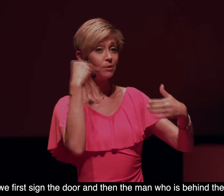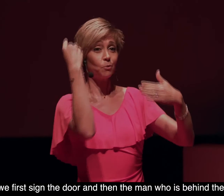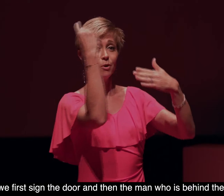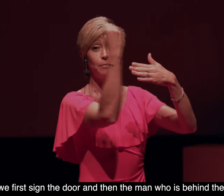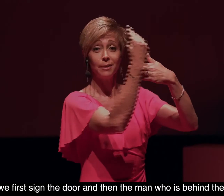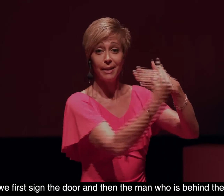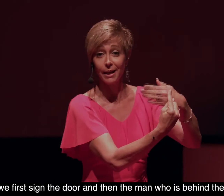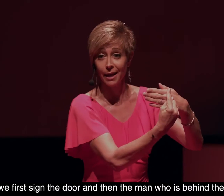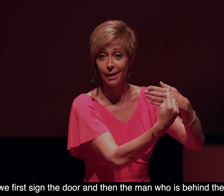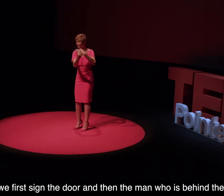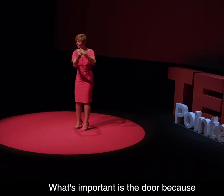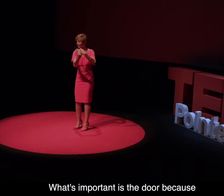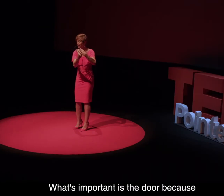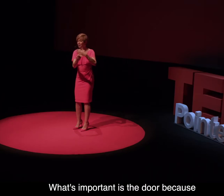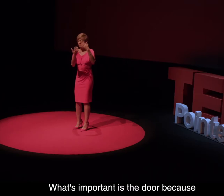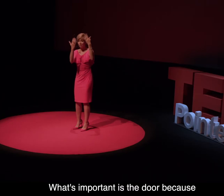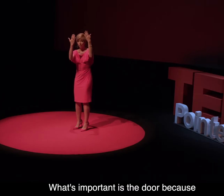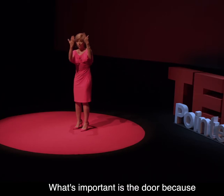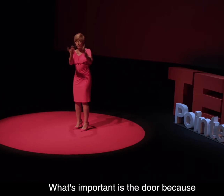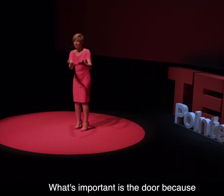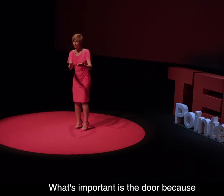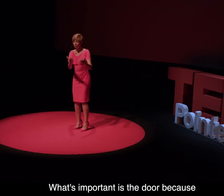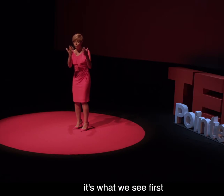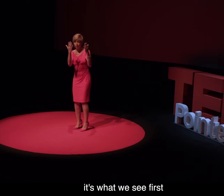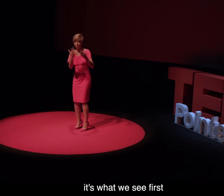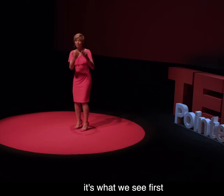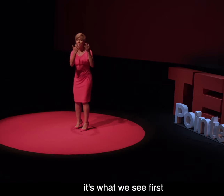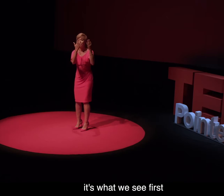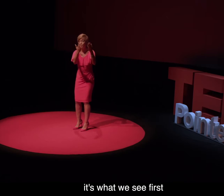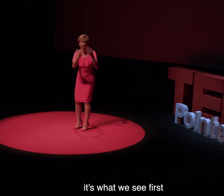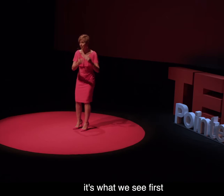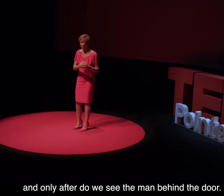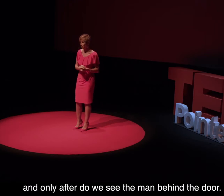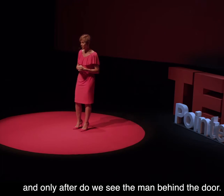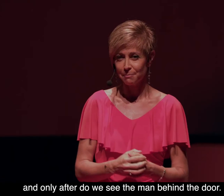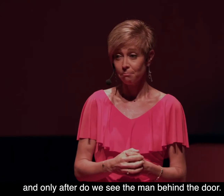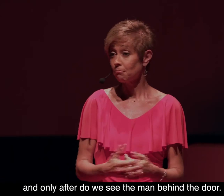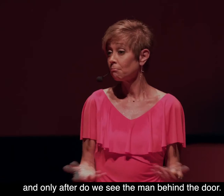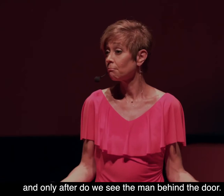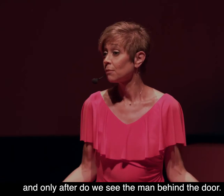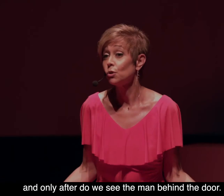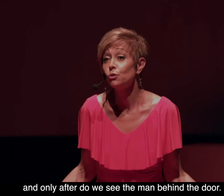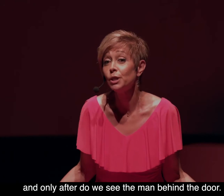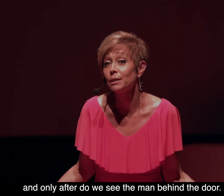placerons l'homme derrière. Parce que visuellement, nous voyons d'abord la porte. C'est logique et